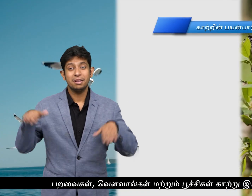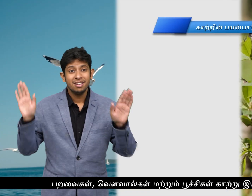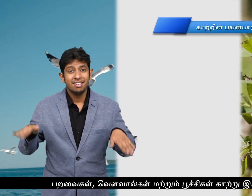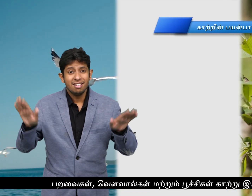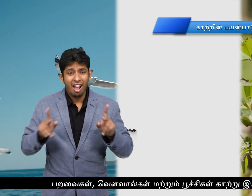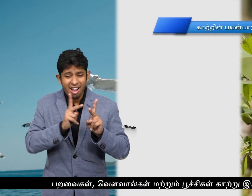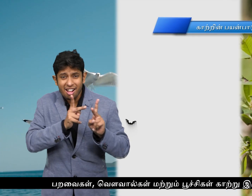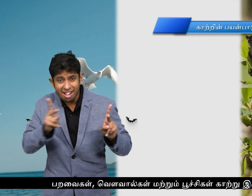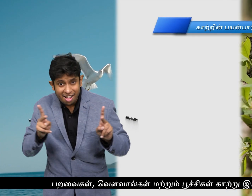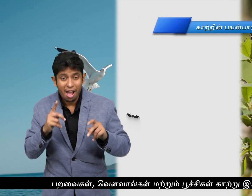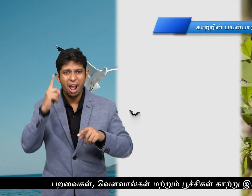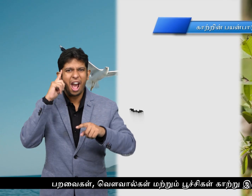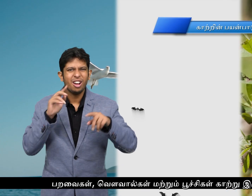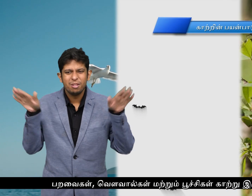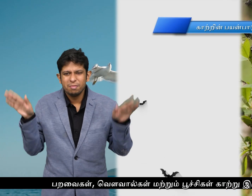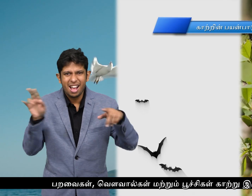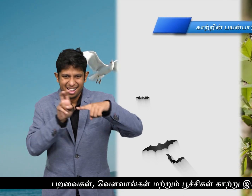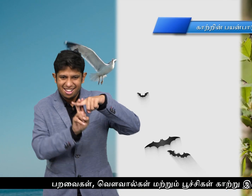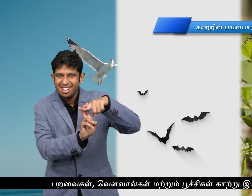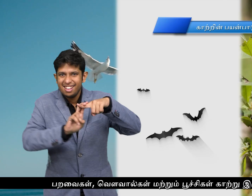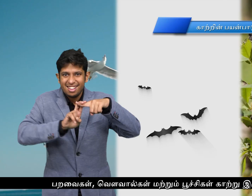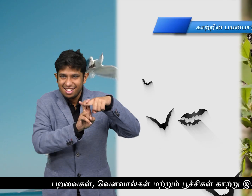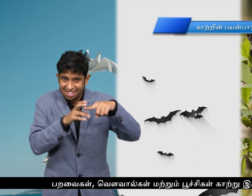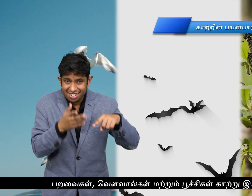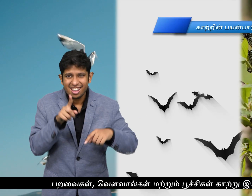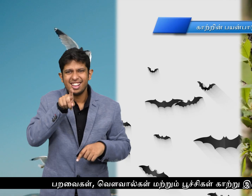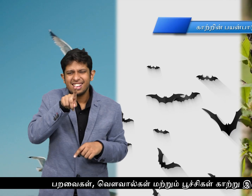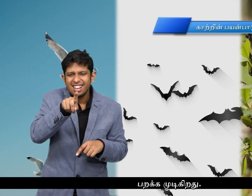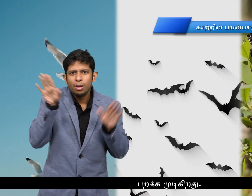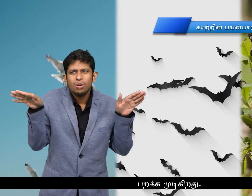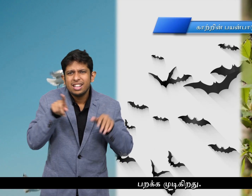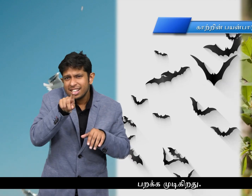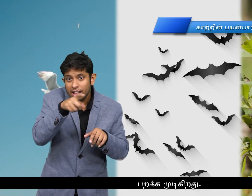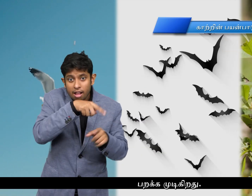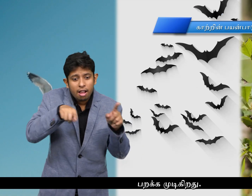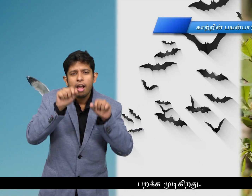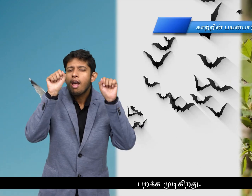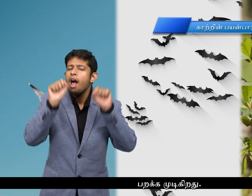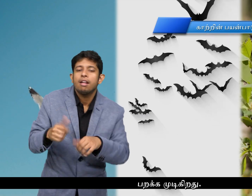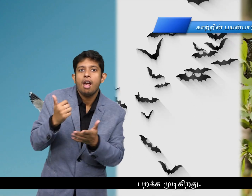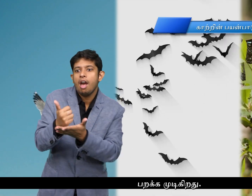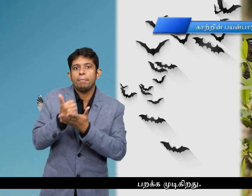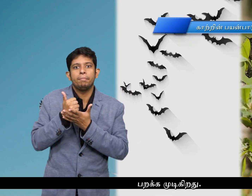பறவைகள், வௌவால்கள் மற்றும் பூச்சிகள் காற்று இருப்பதால் பறக்க முடிகிறது.